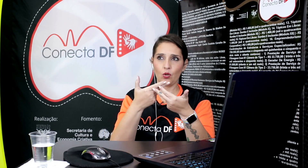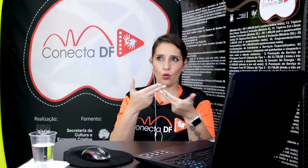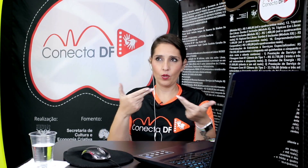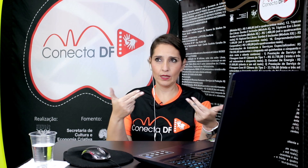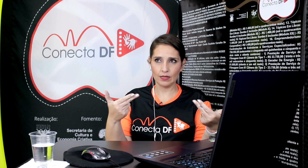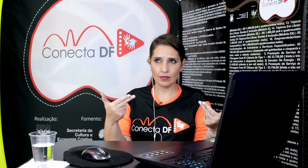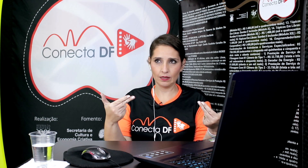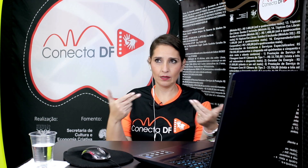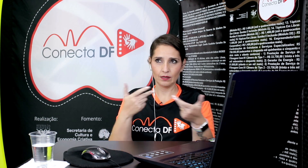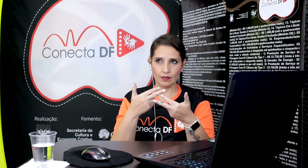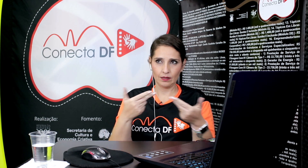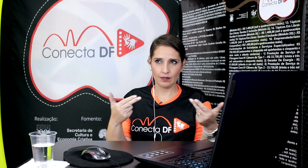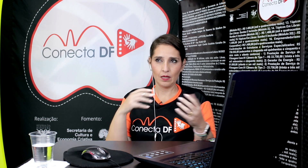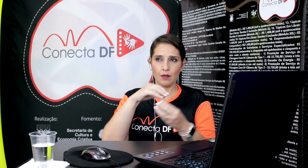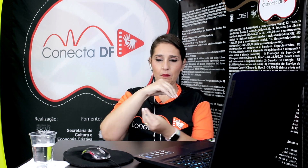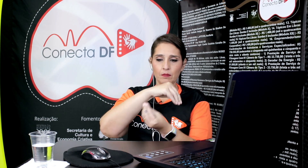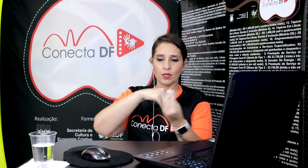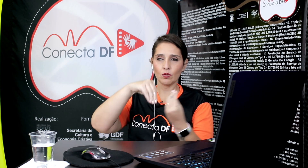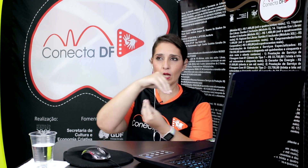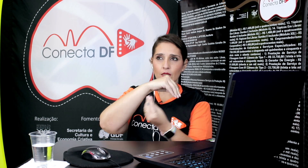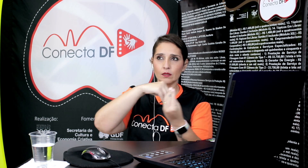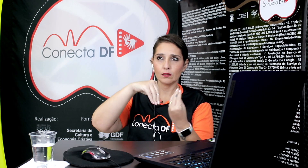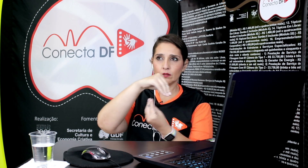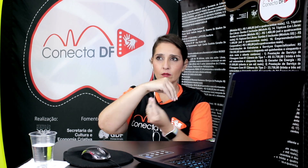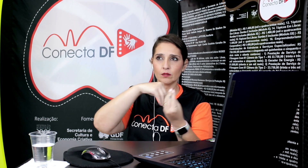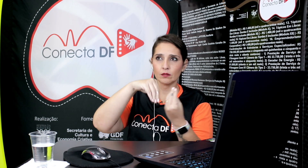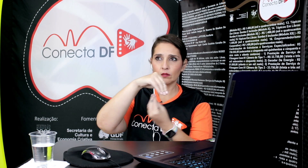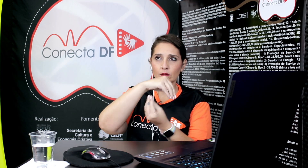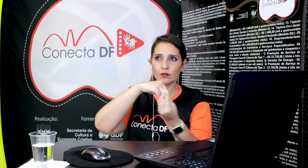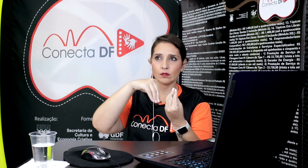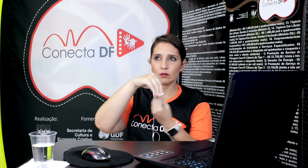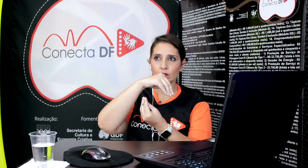maçã, coisas, misturado.